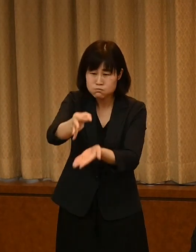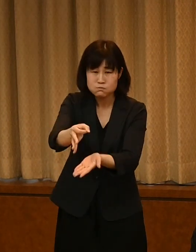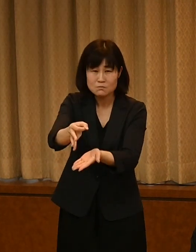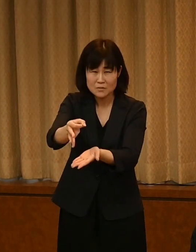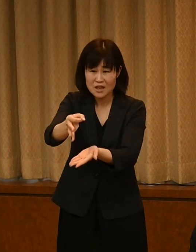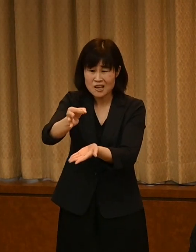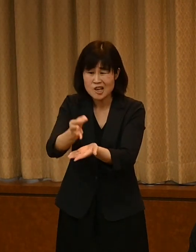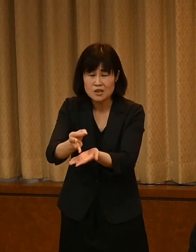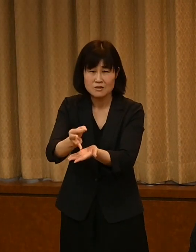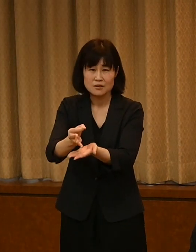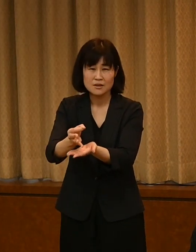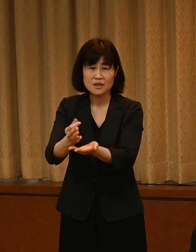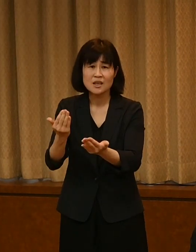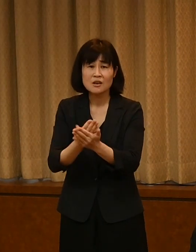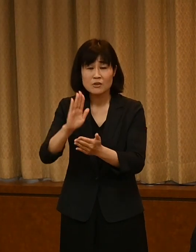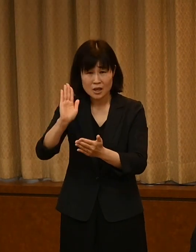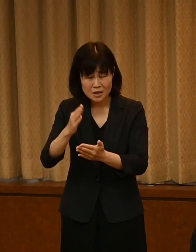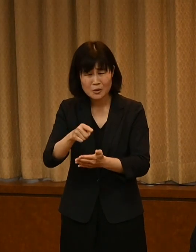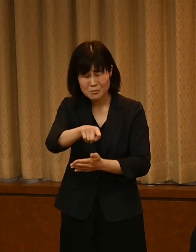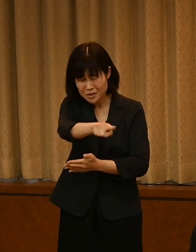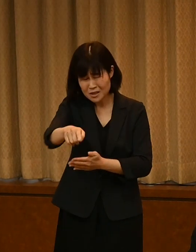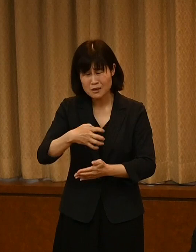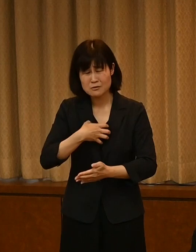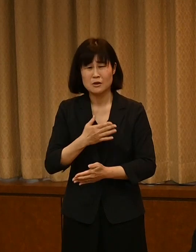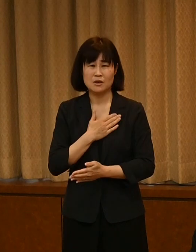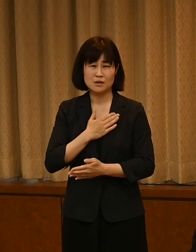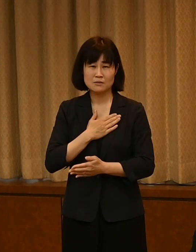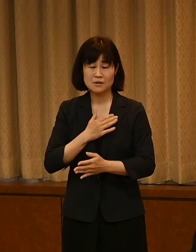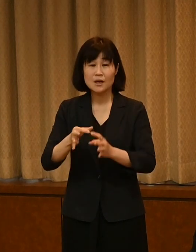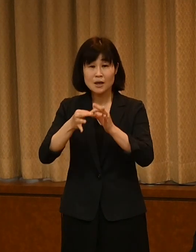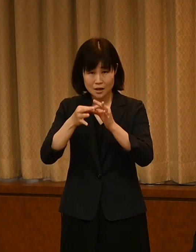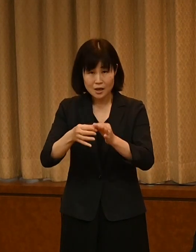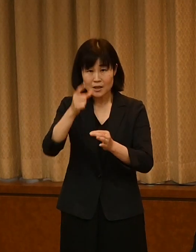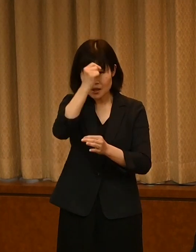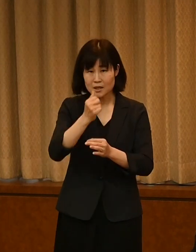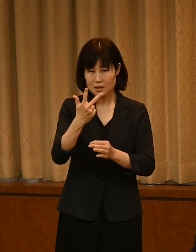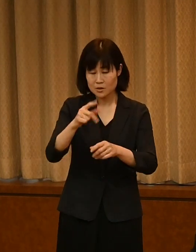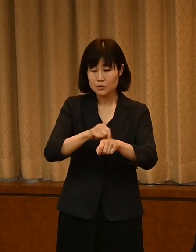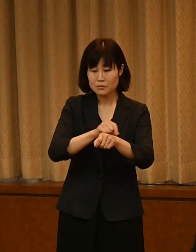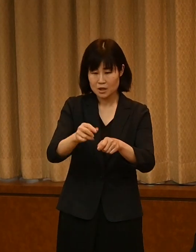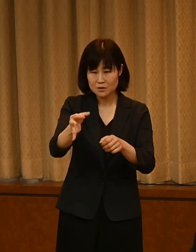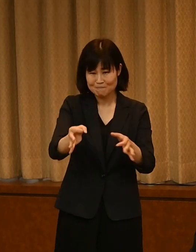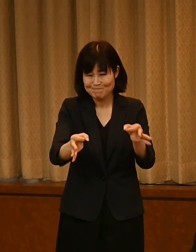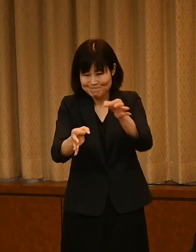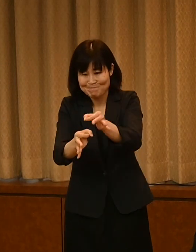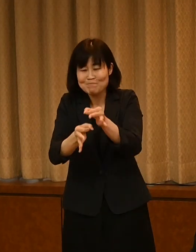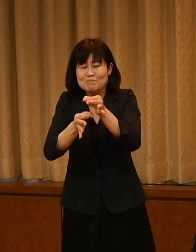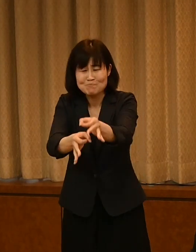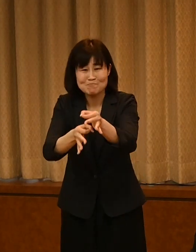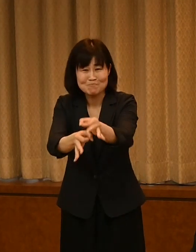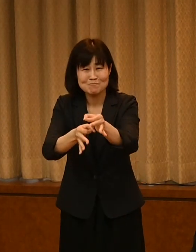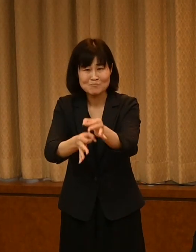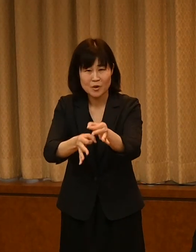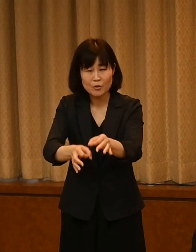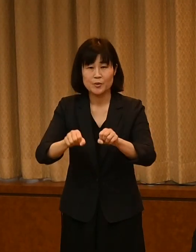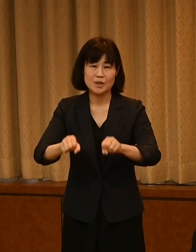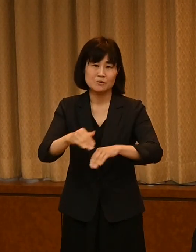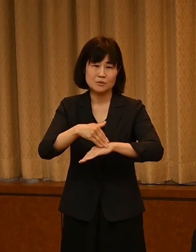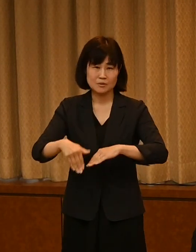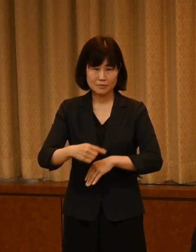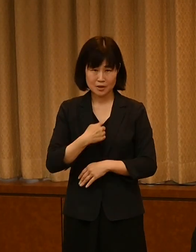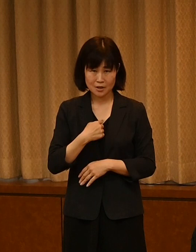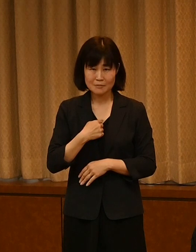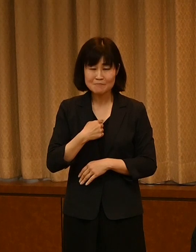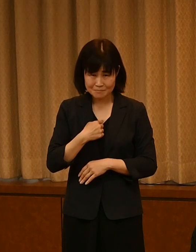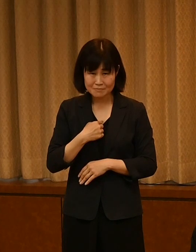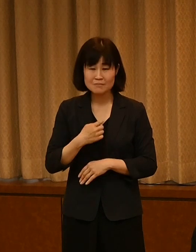本市独自に上乗せを行い現行水準を維持することで継続して皆様のご協力